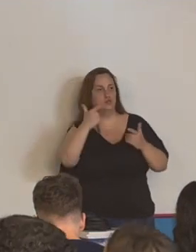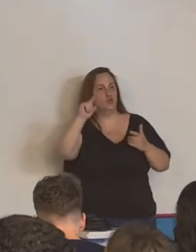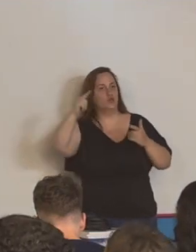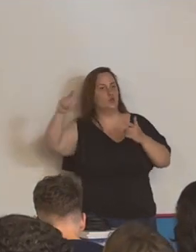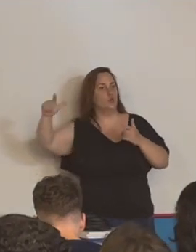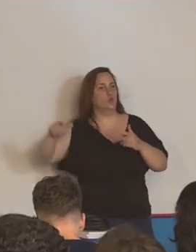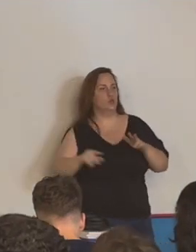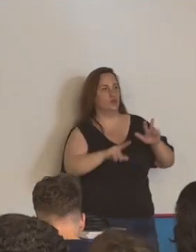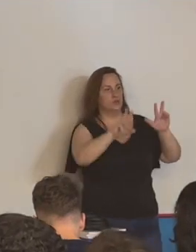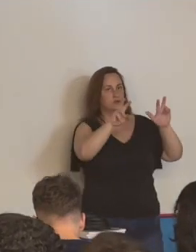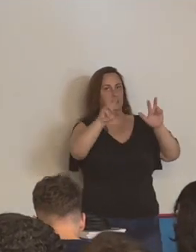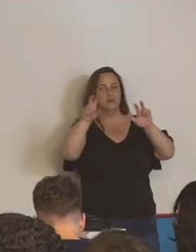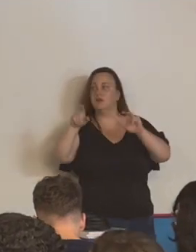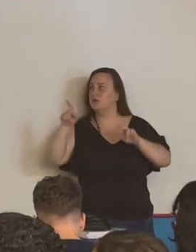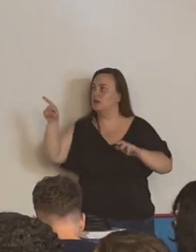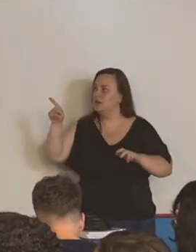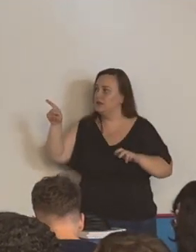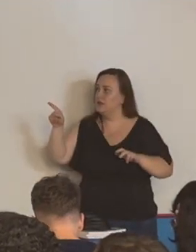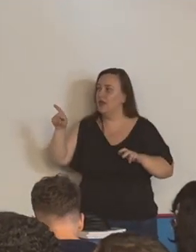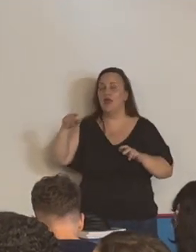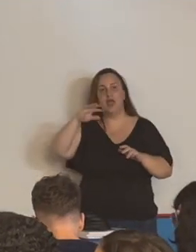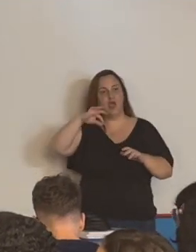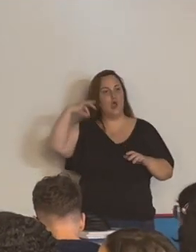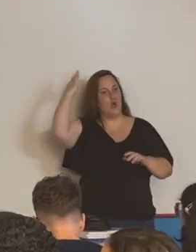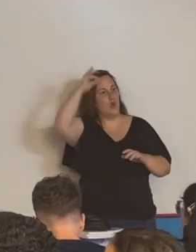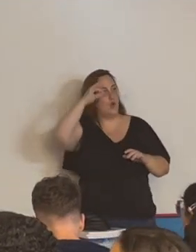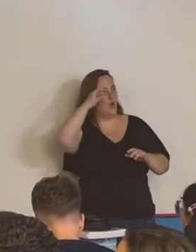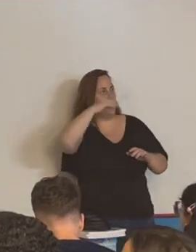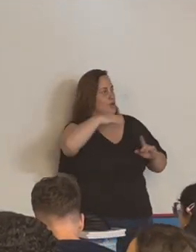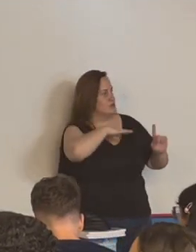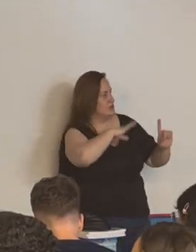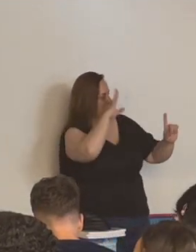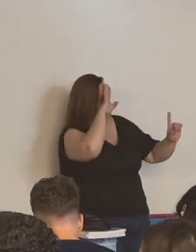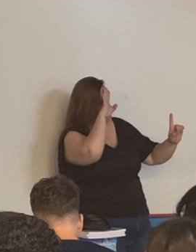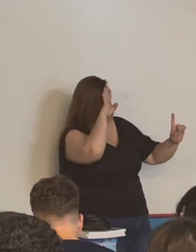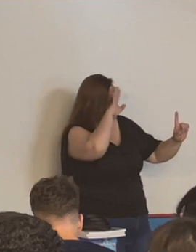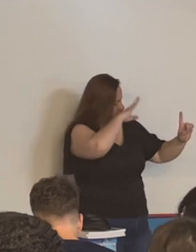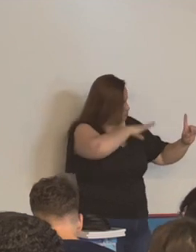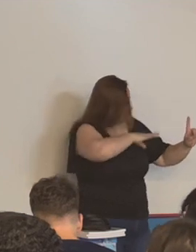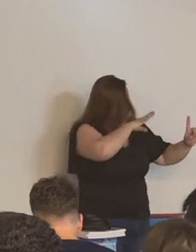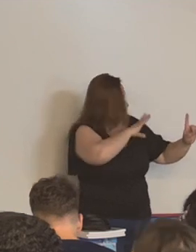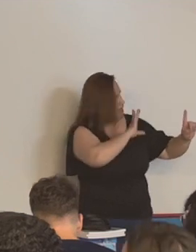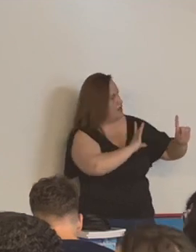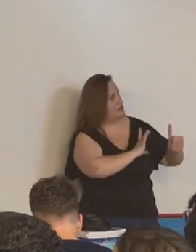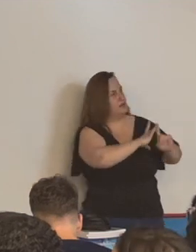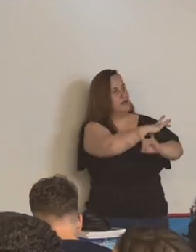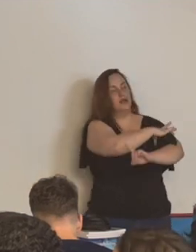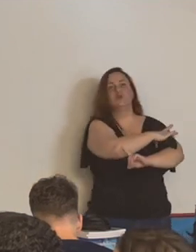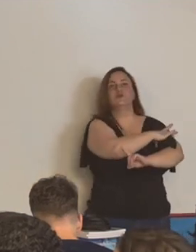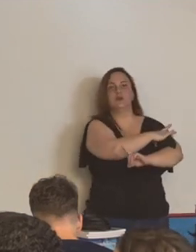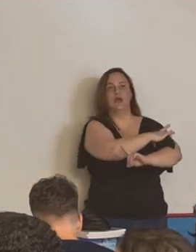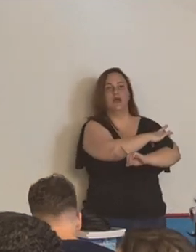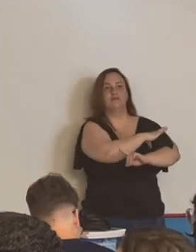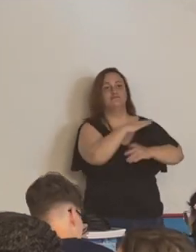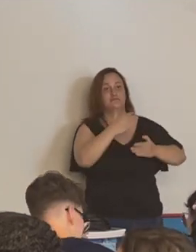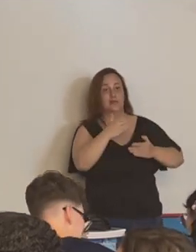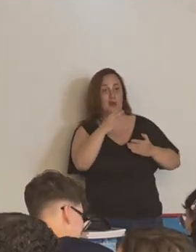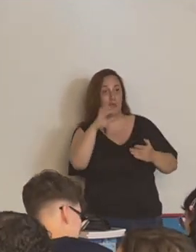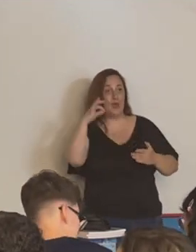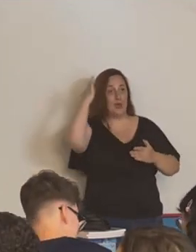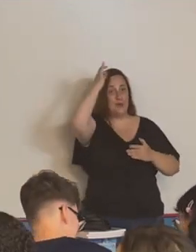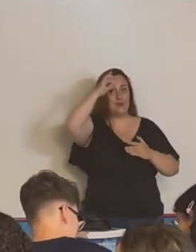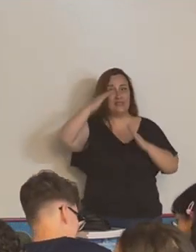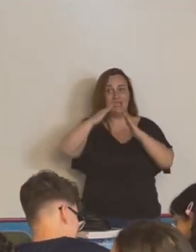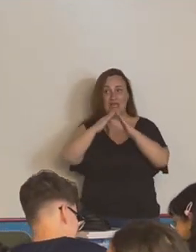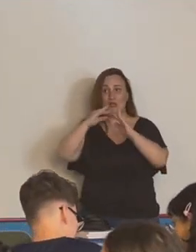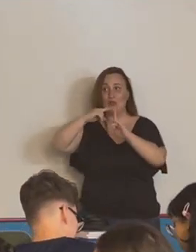né? Então aqui ele está saudando candomblecistas, né? Então tem esse embate da religião, né? De uma religião